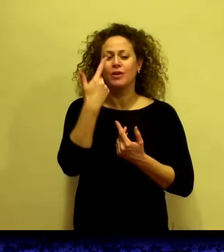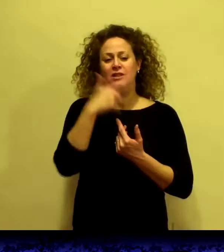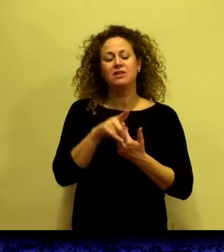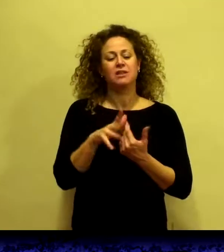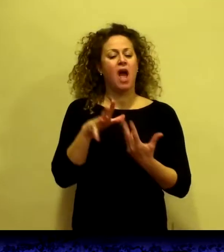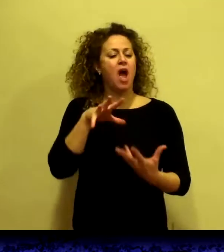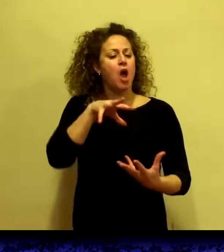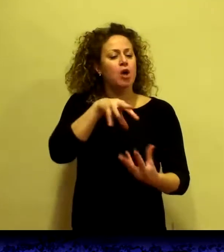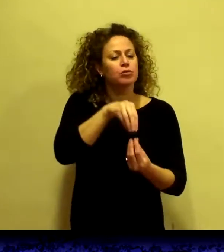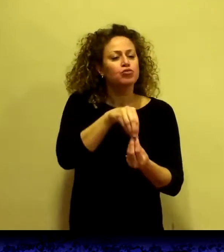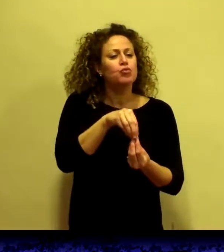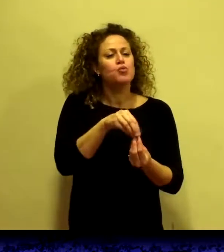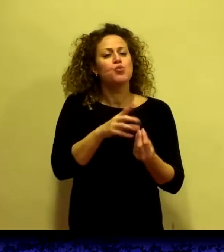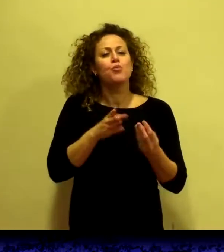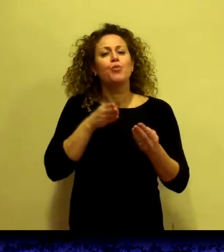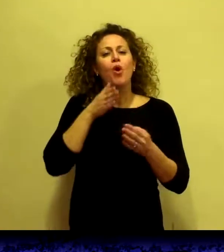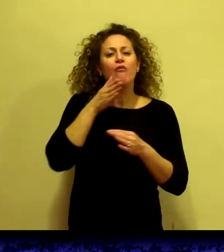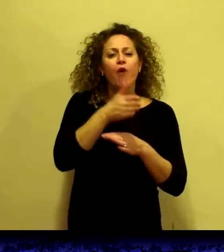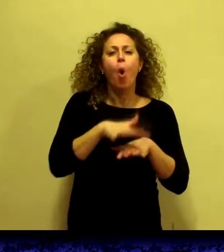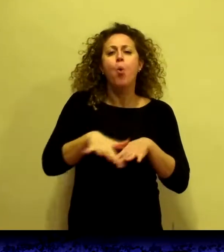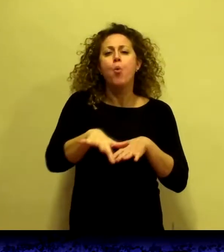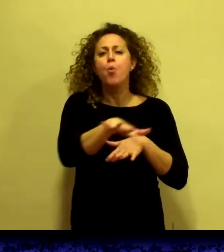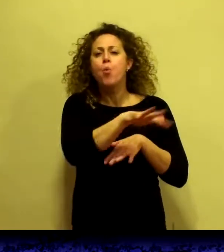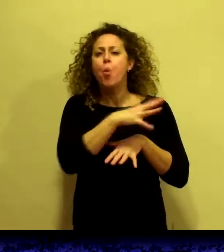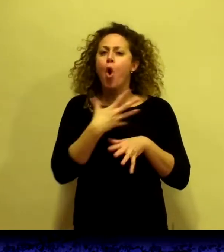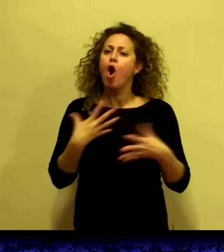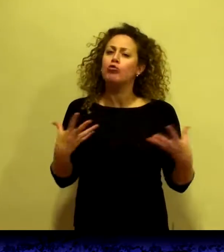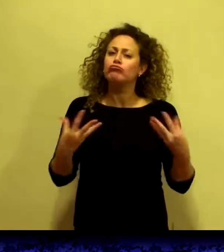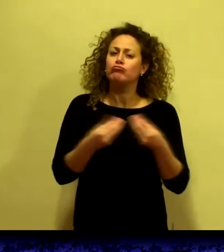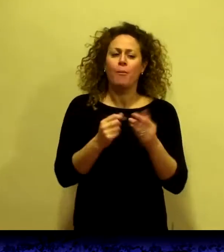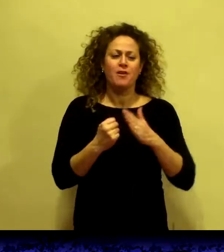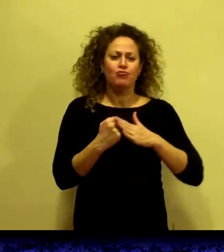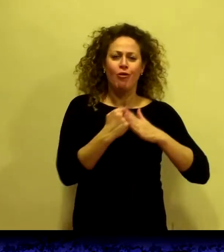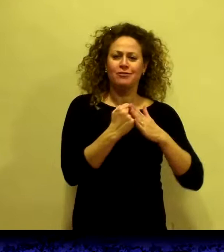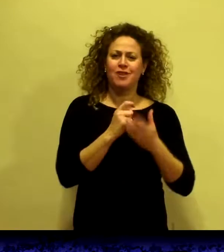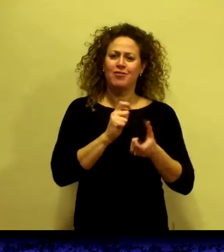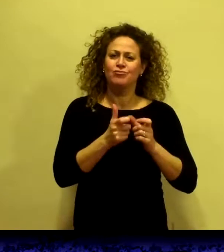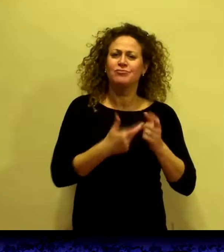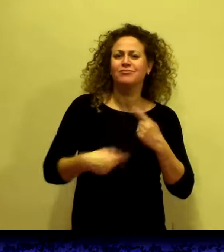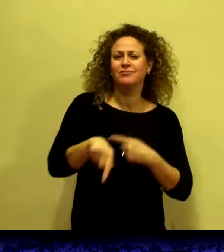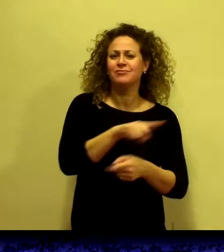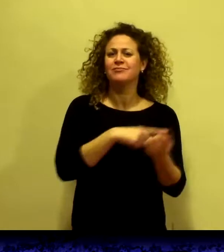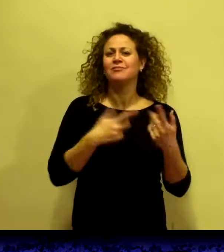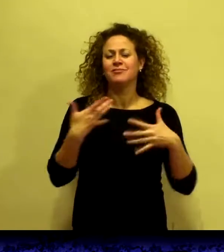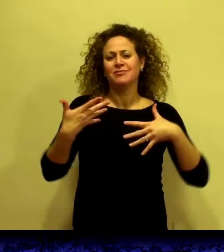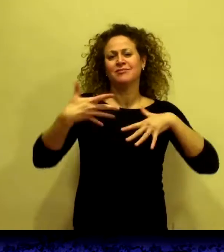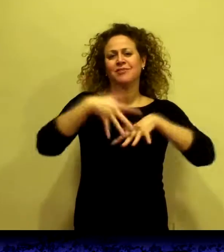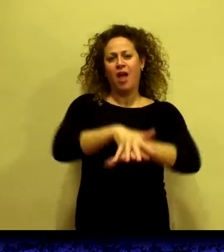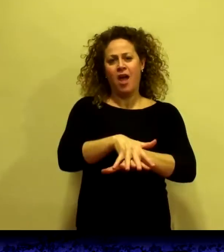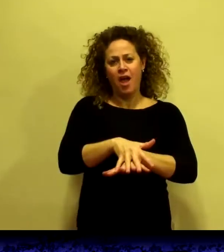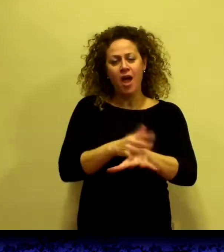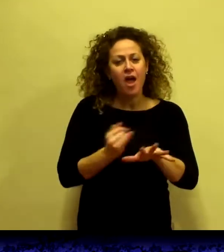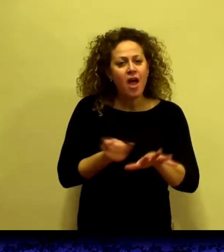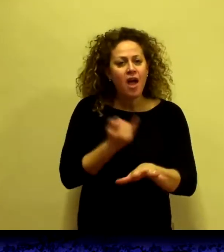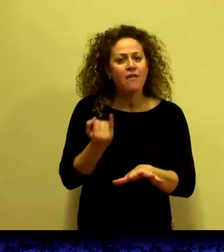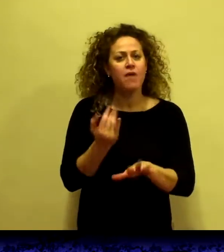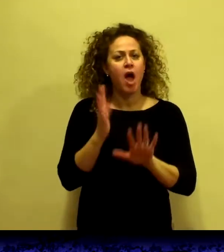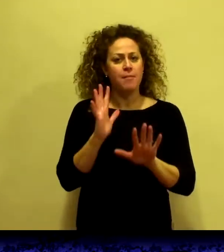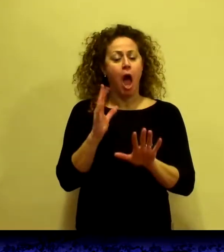aggregazione e diciamo di sostegno, di integrazione un po' per tutti i ragazzi che verranno, senza per questo essere, come dire,